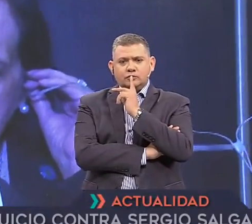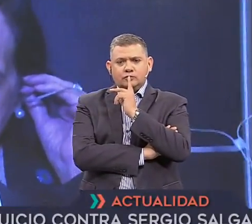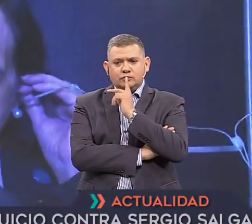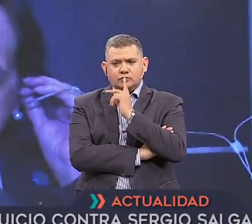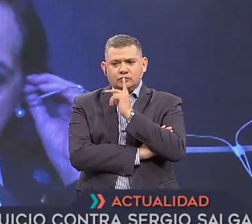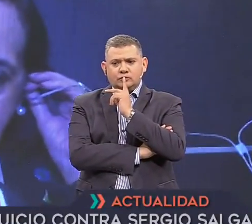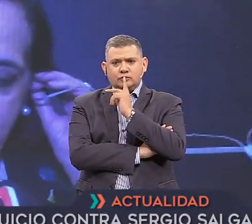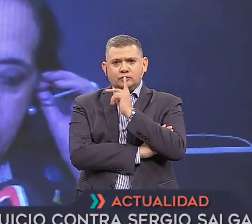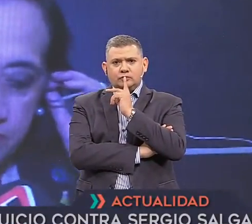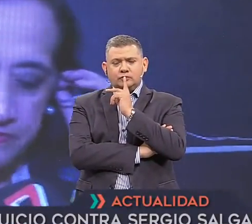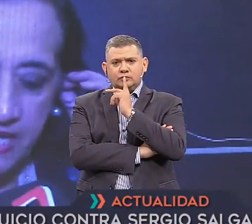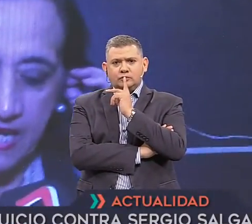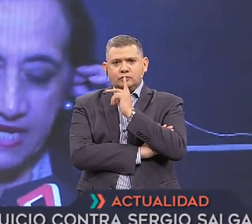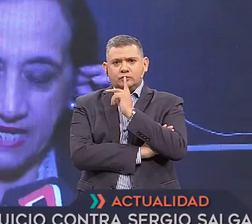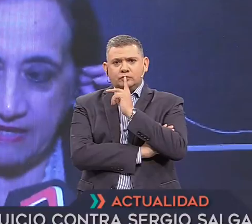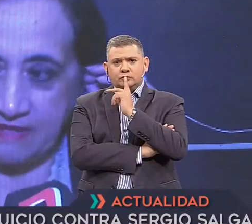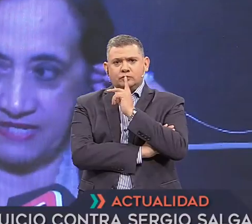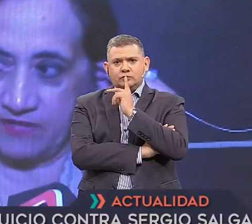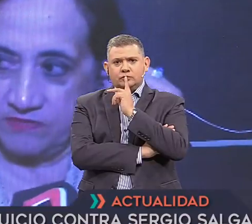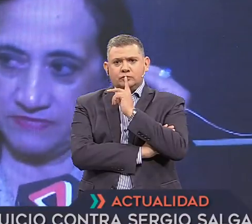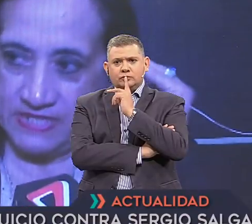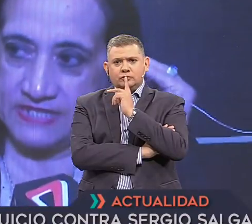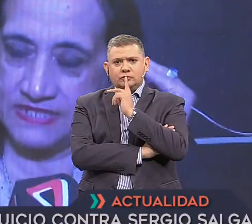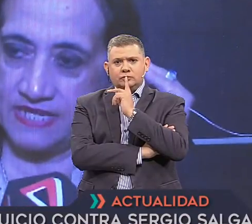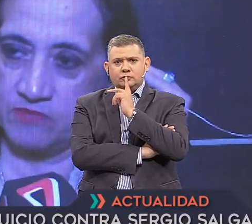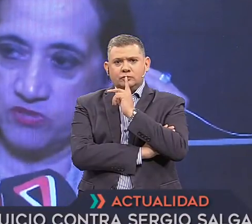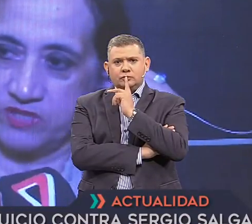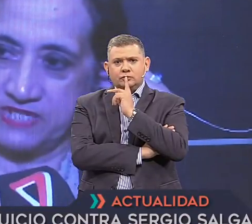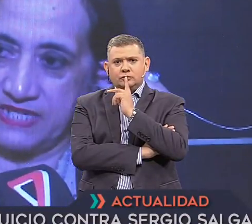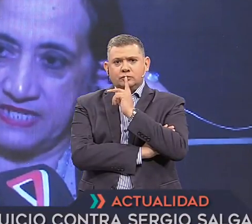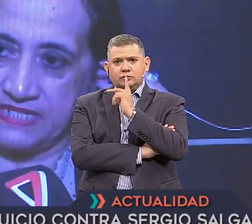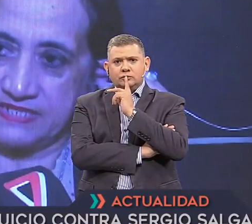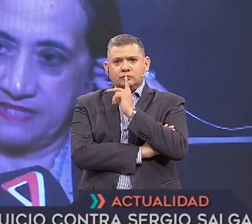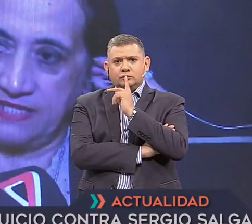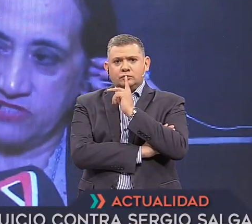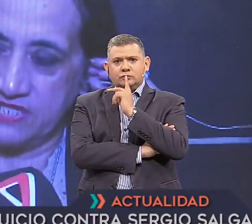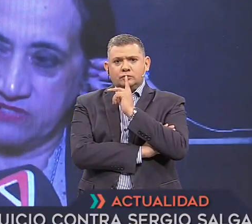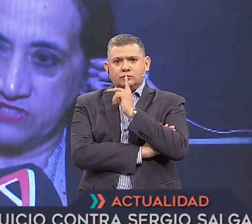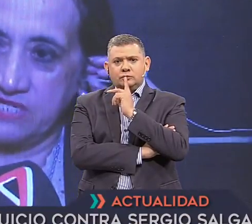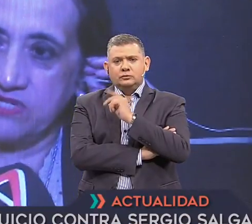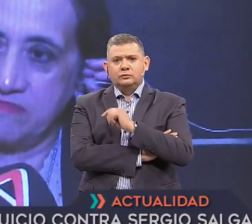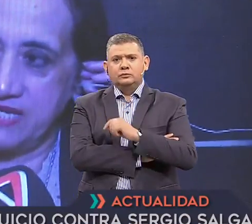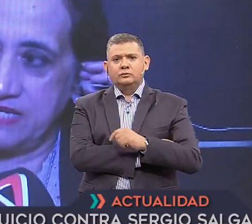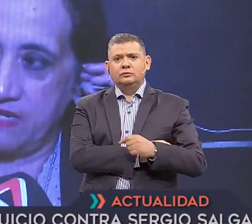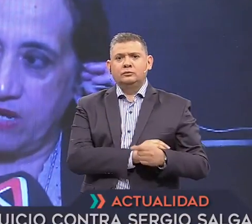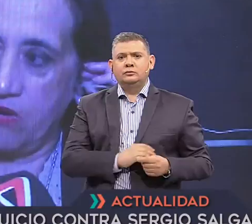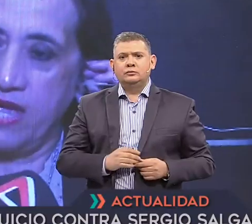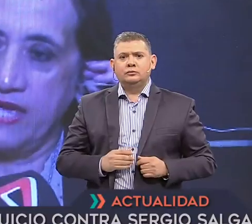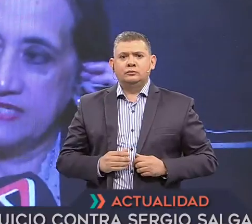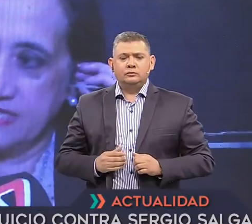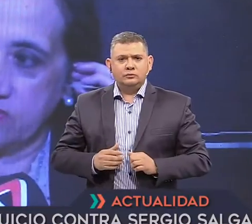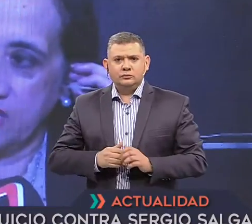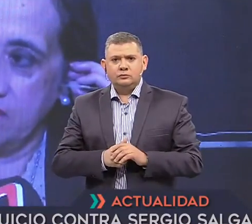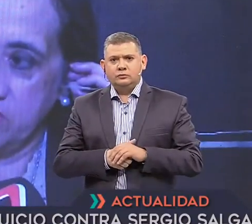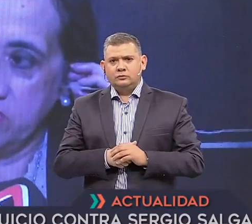Yo creo que la historia cambió. Claro, ese es el punto de vista de los santarrosinos y mía, desde luego.